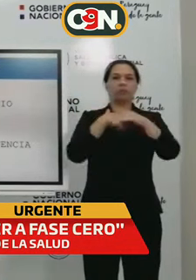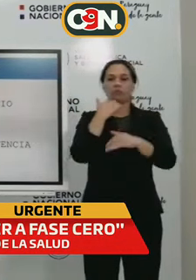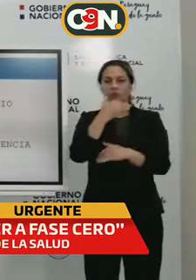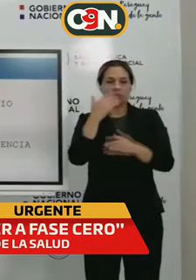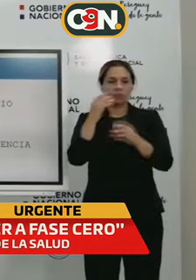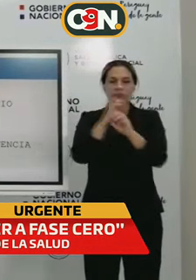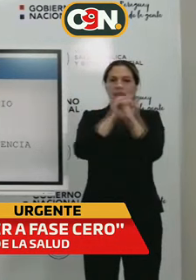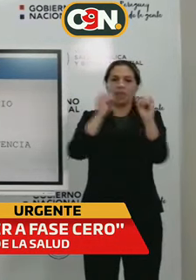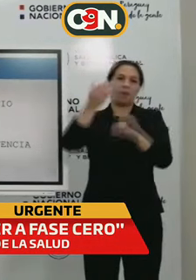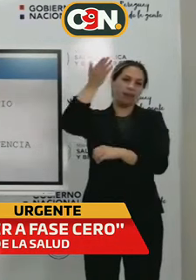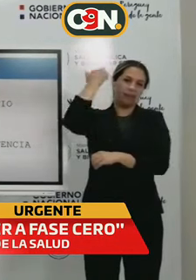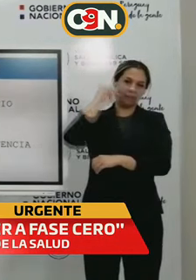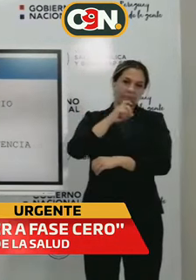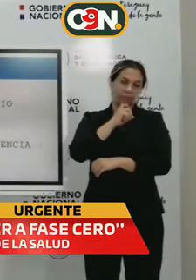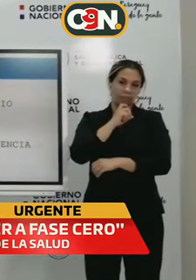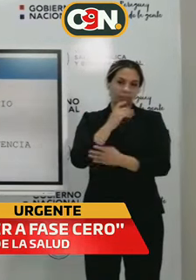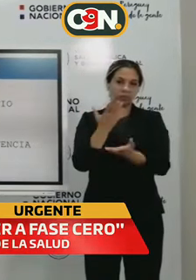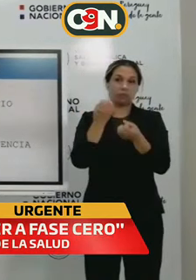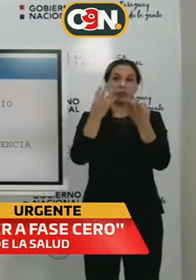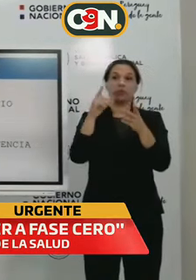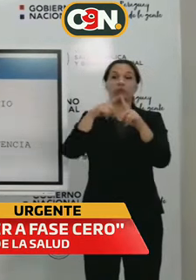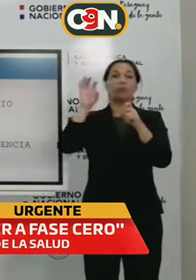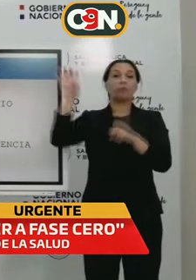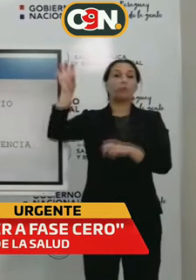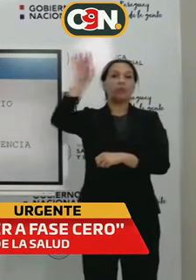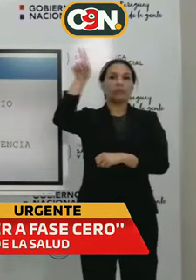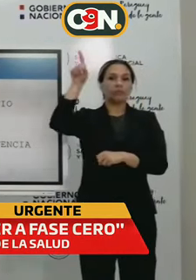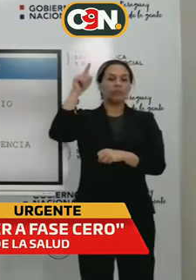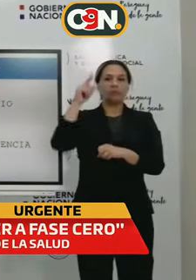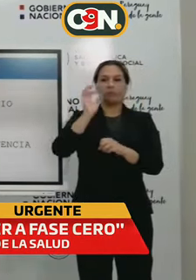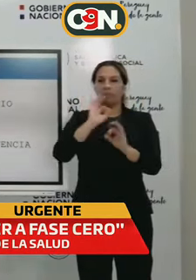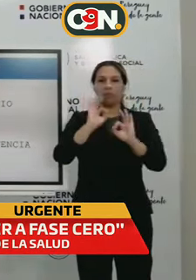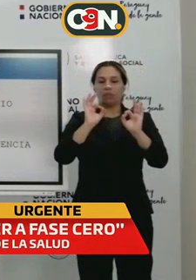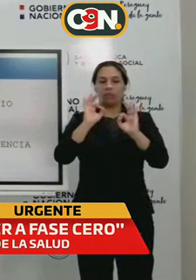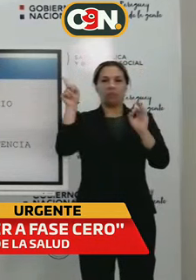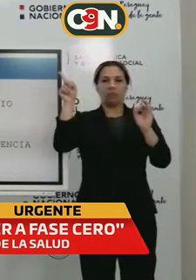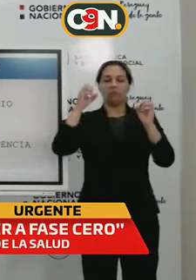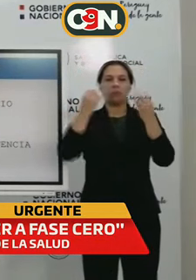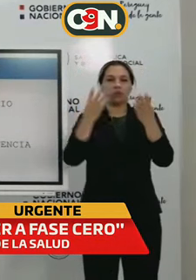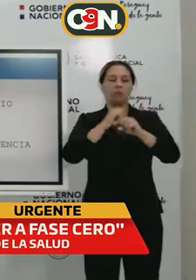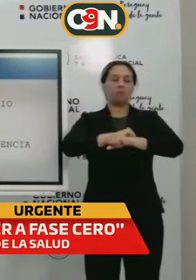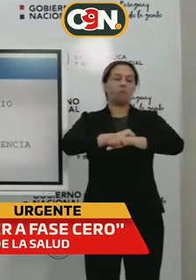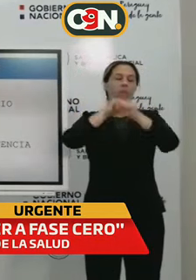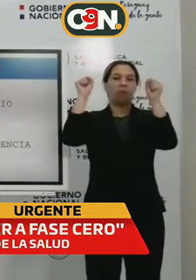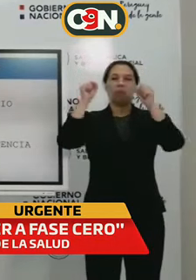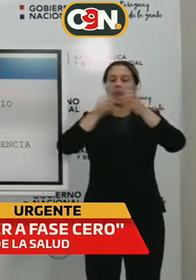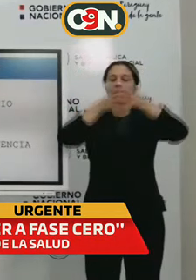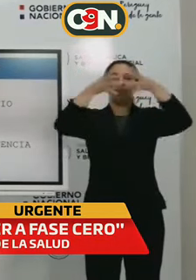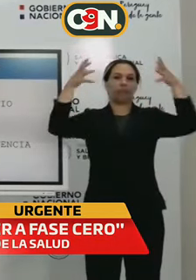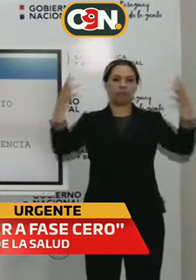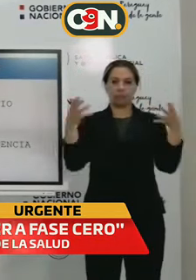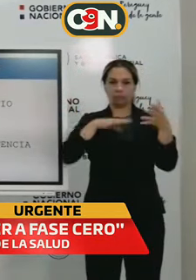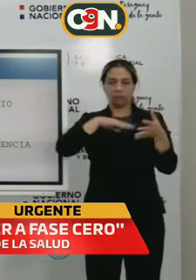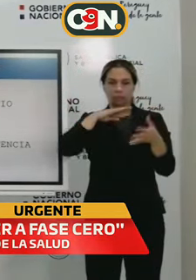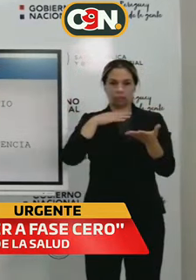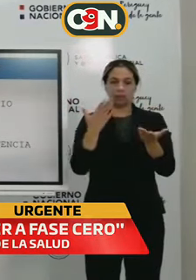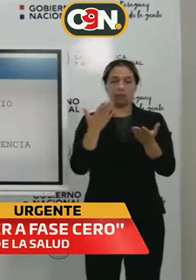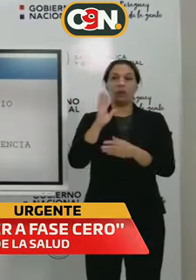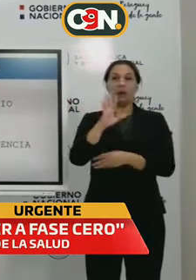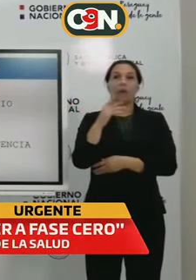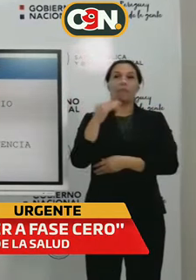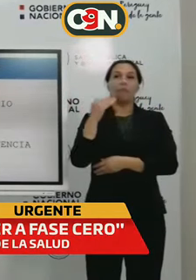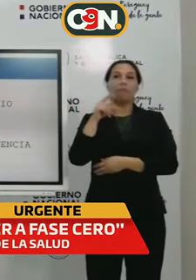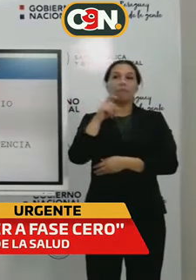de que ya lo había. Por eso muchos países que no hicieron explotaron al mes siguiente. Es muy diferente marzo, abril, mayo